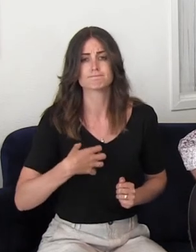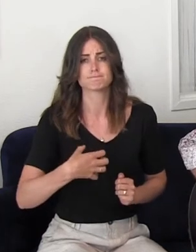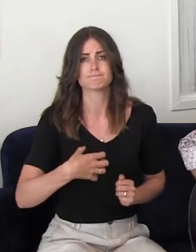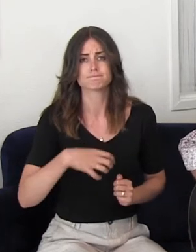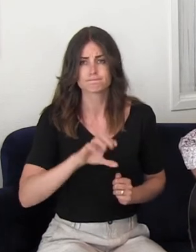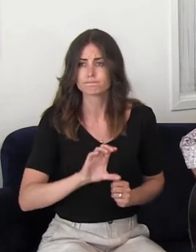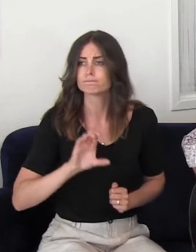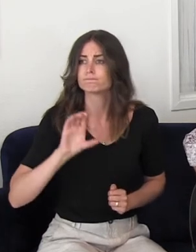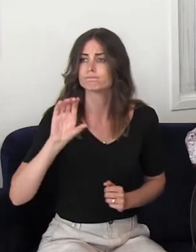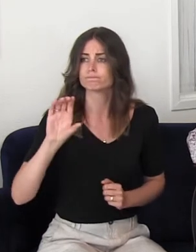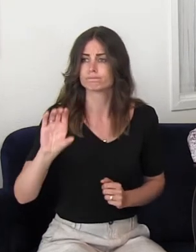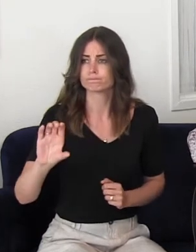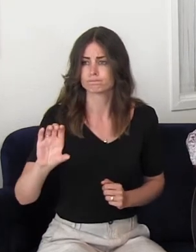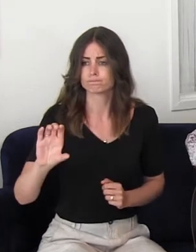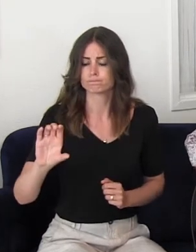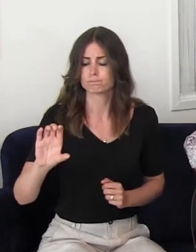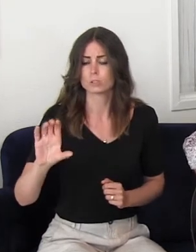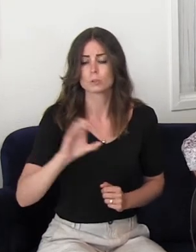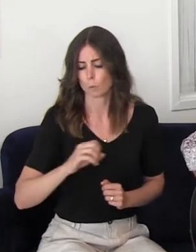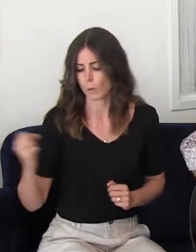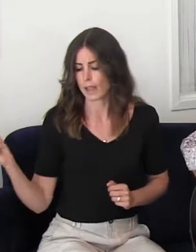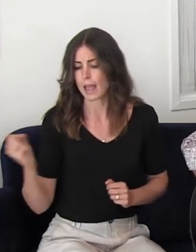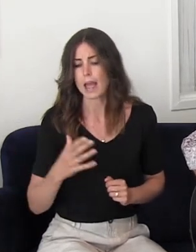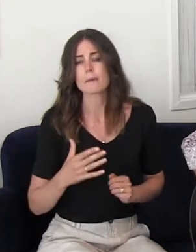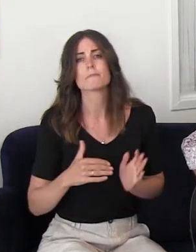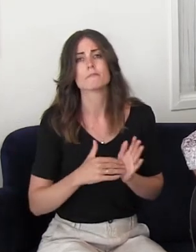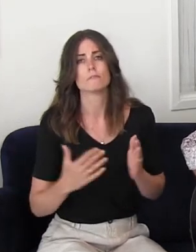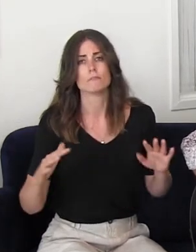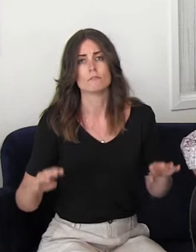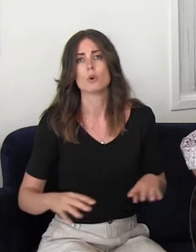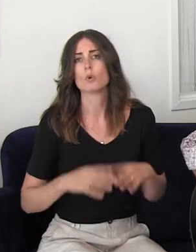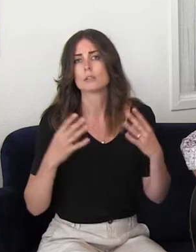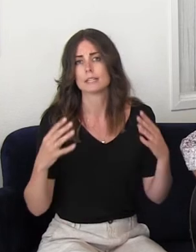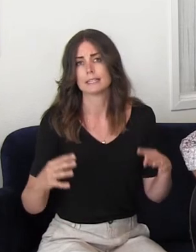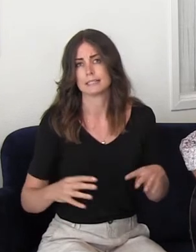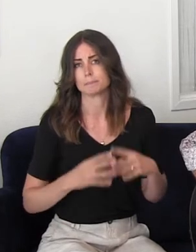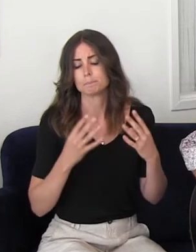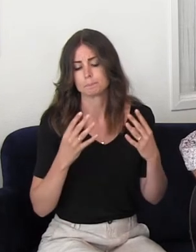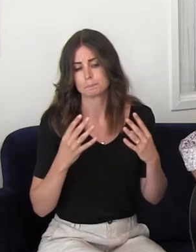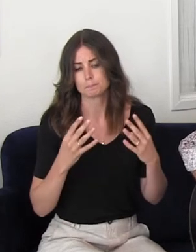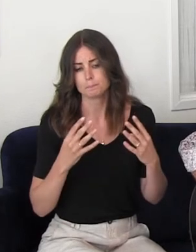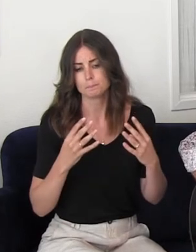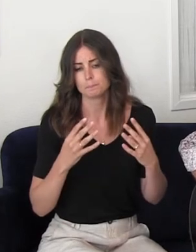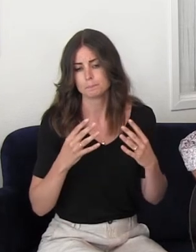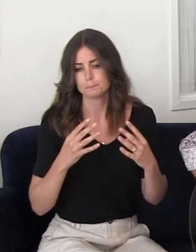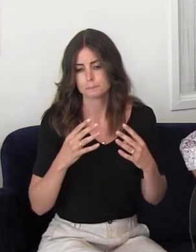han faktiskt bort sen han kommit hem från kriget